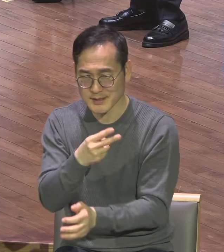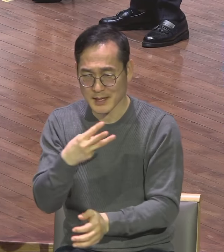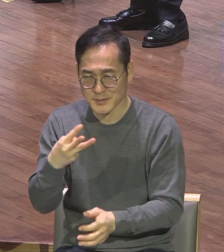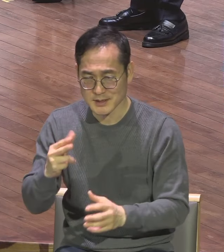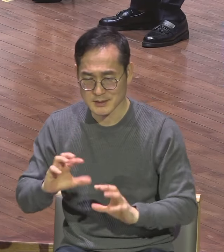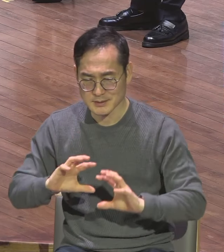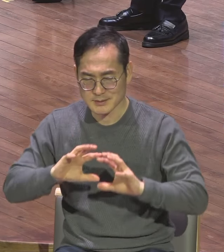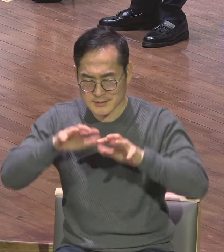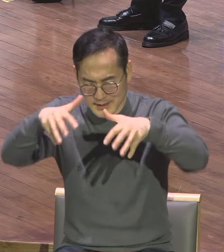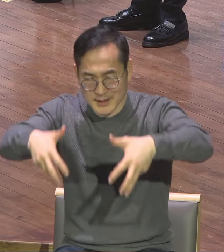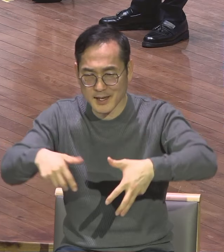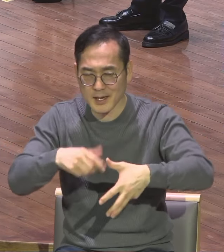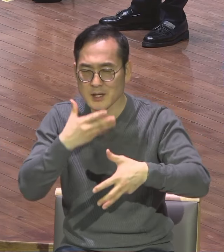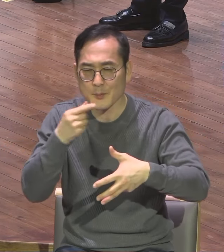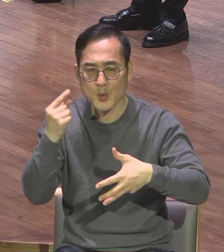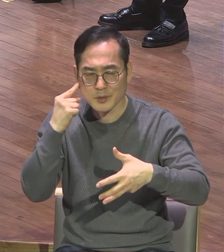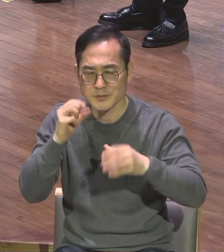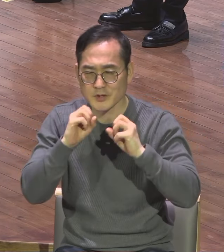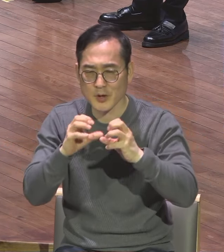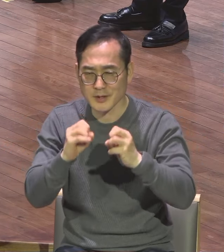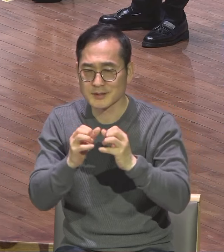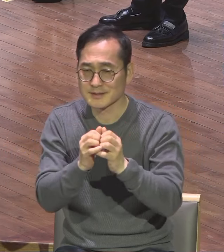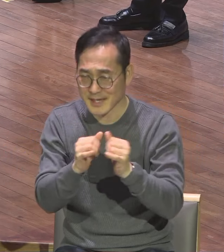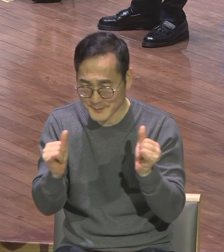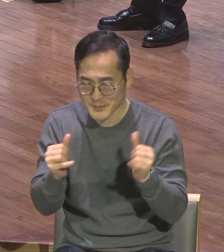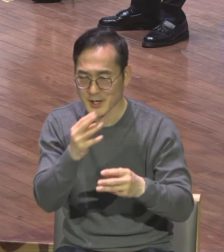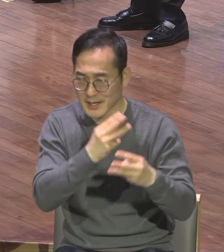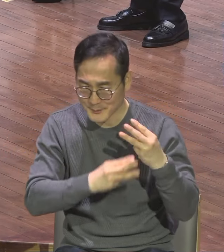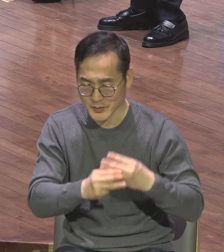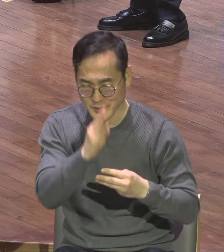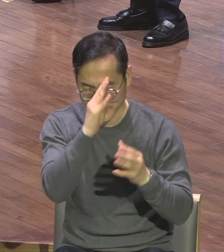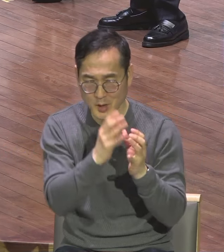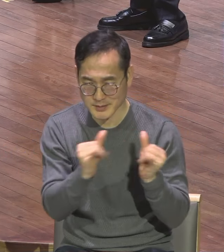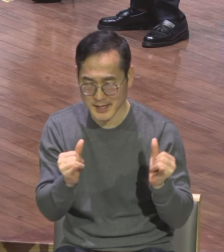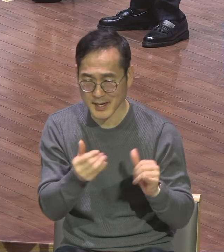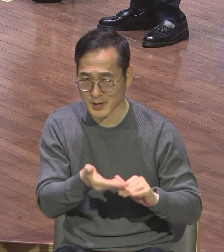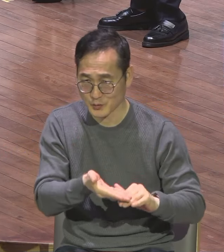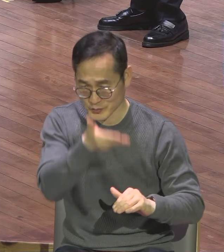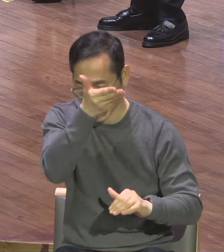모든 선교사님들과 모든 렘넌트들과 또 모든 환우들의 치유 위에